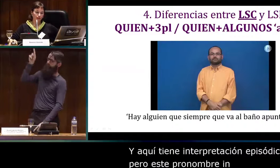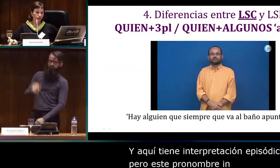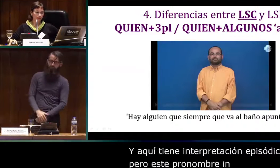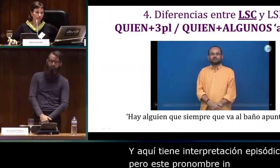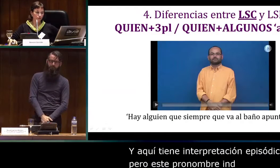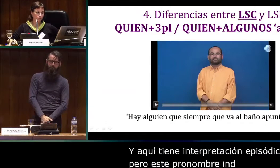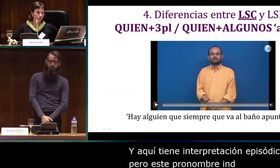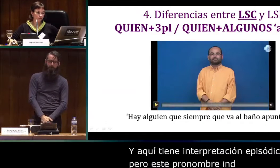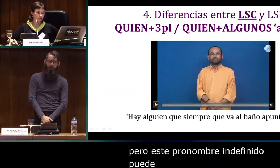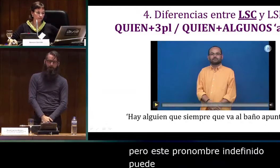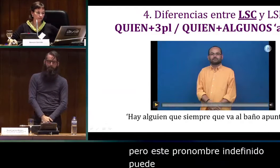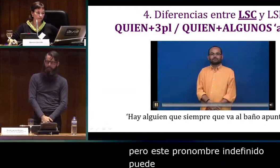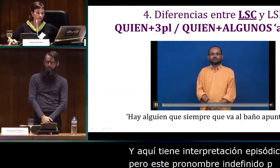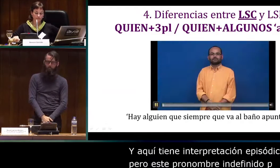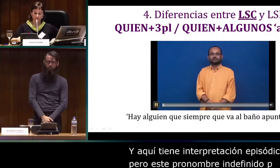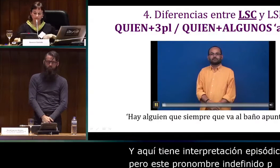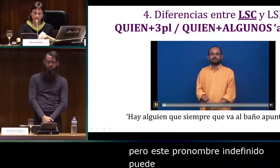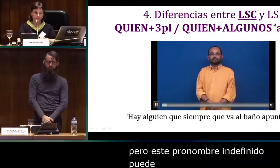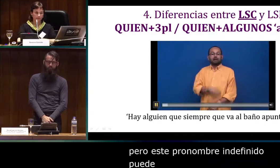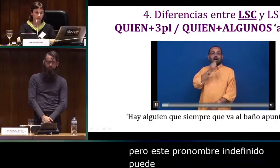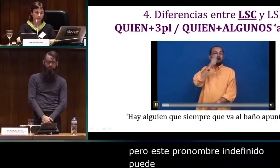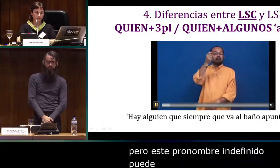Y veremos el ejemplo.